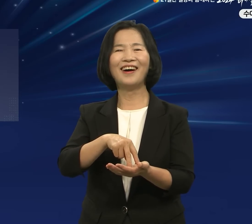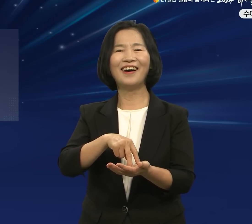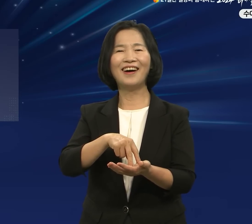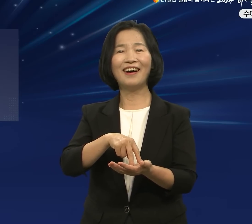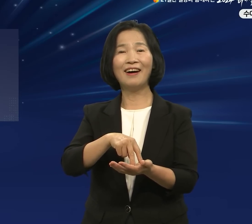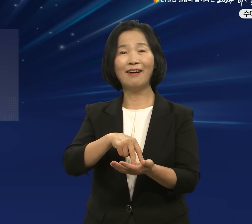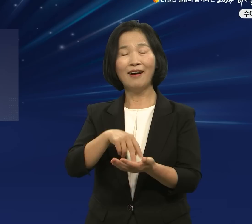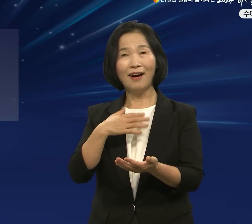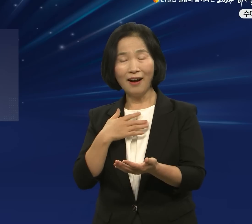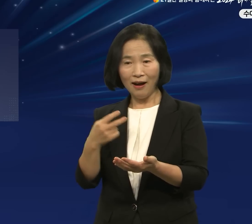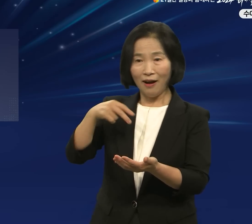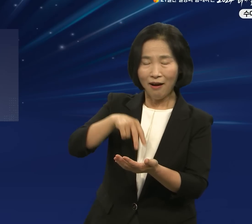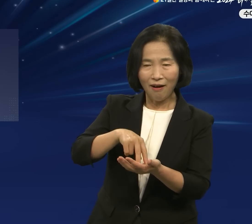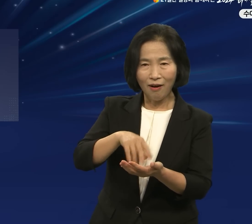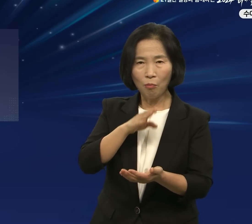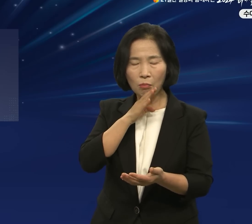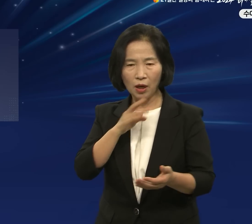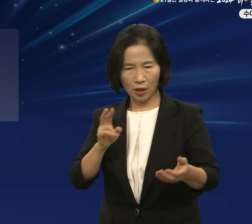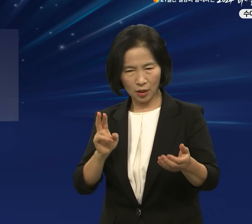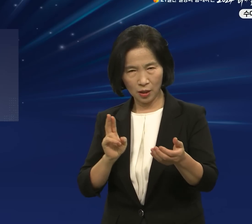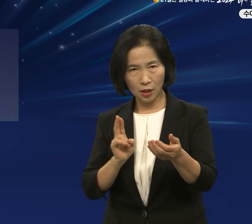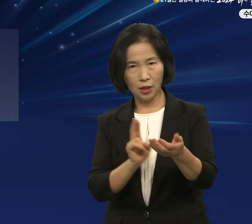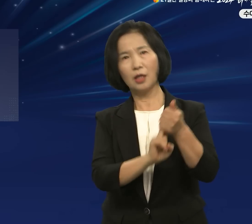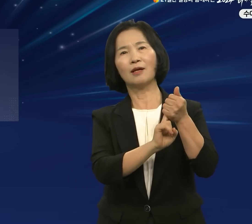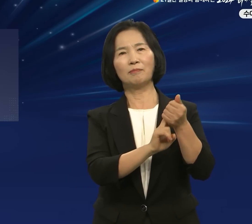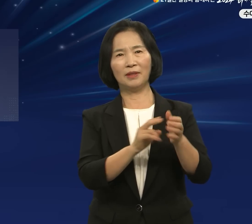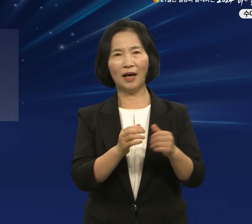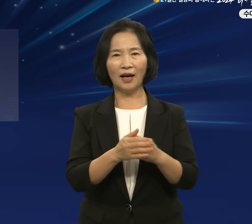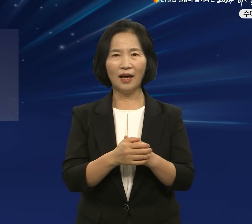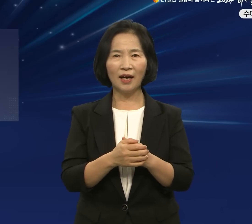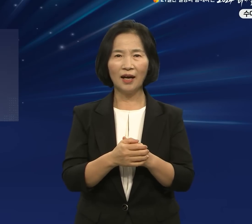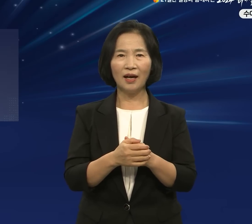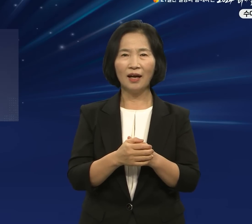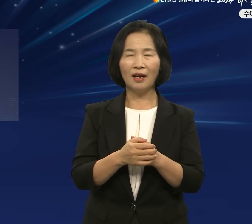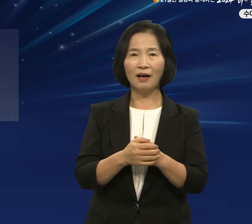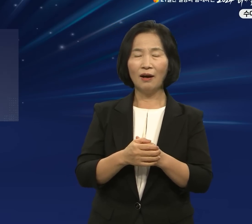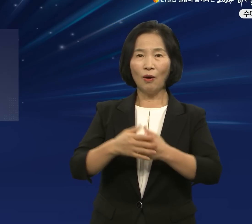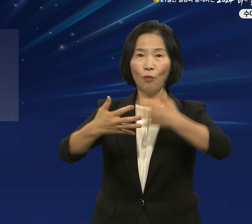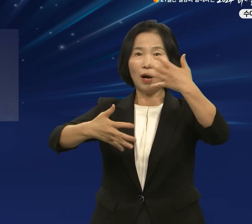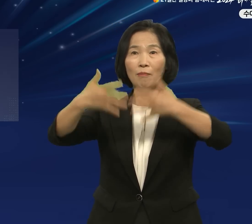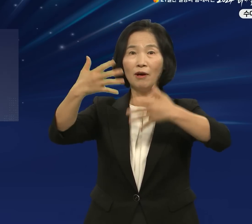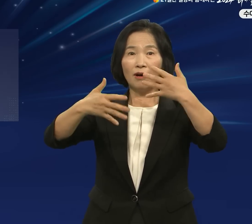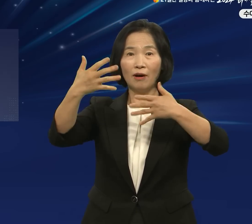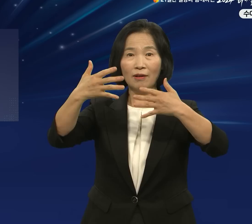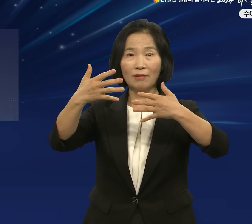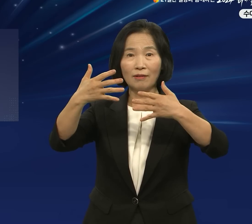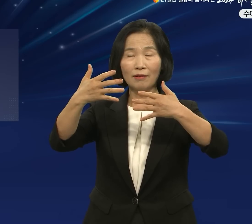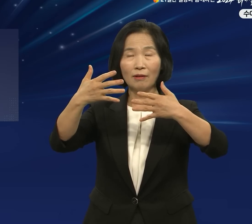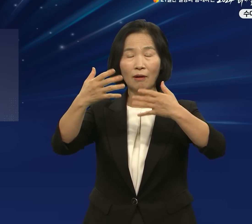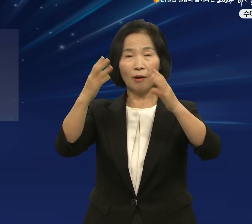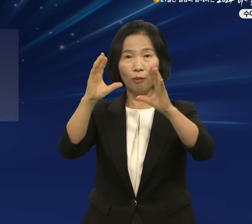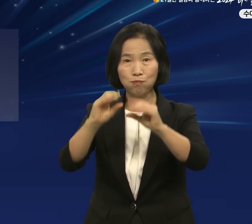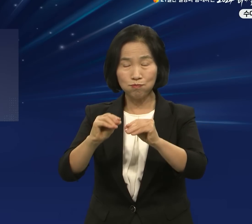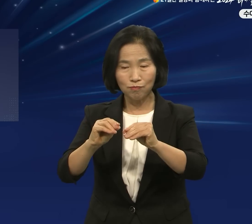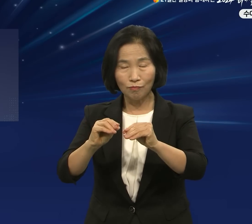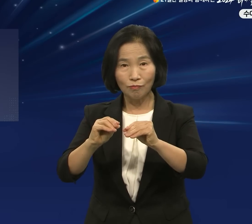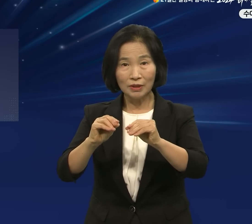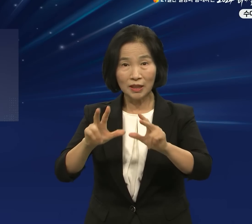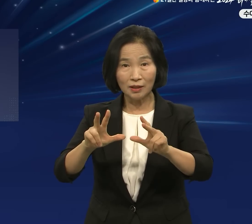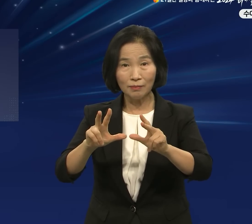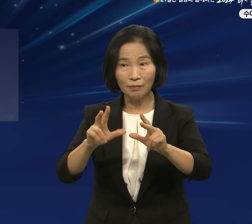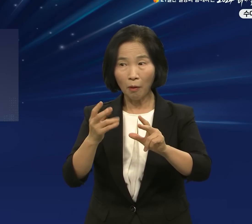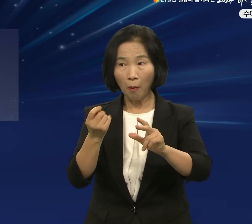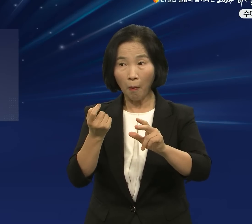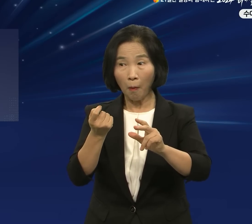제가 이 자리에 쓴 것도 기적이지만은 화면은 LED가 나갔었는데 기적적으로 불과 몇